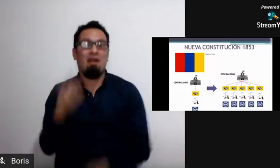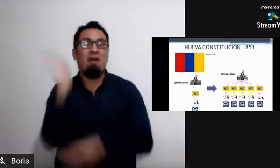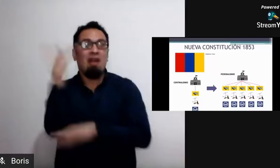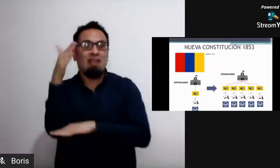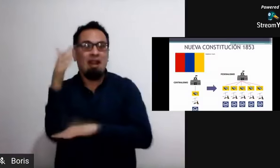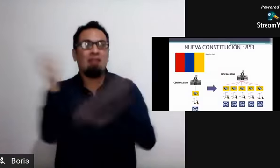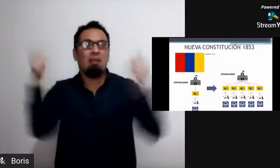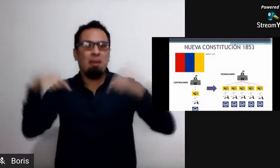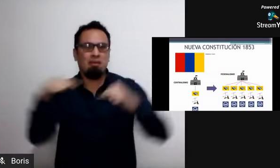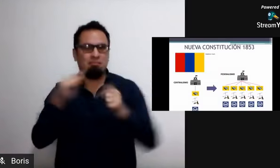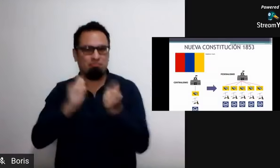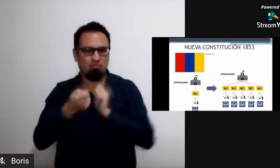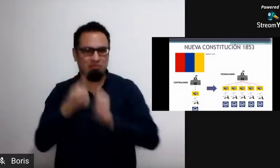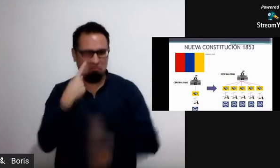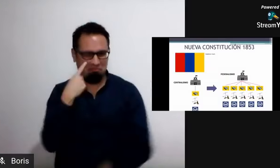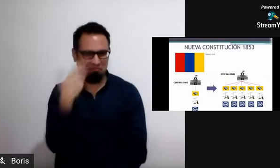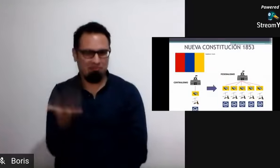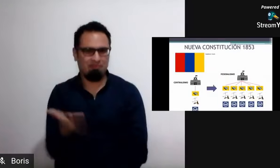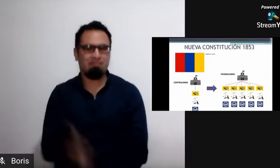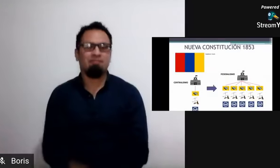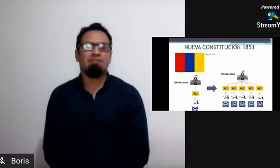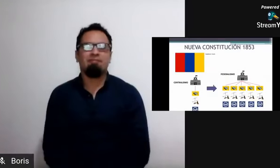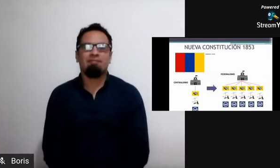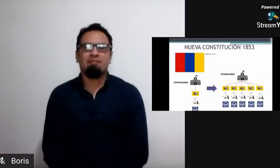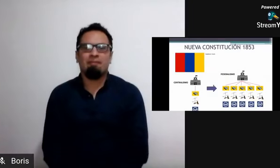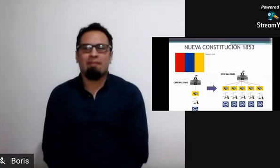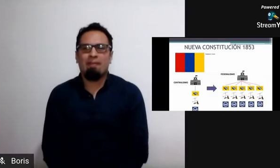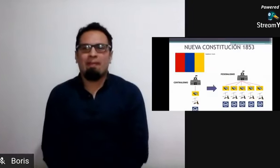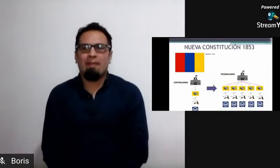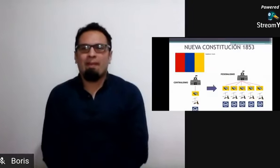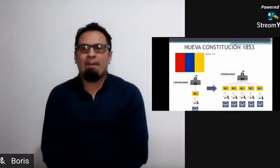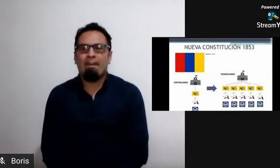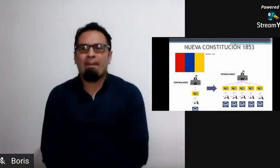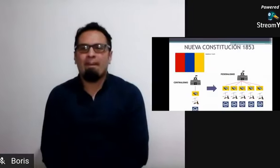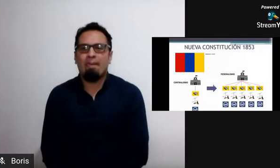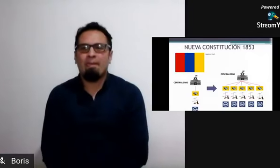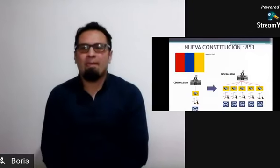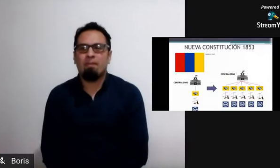año 1858 empiezan a darse otros cambios. Veamos la siguiente presentación.